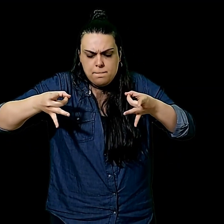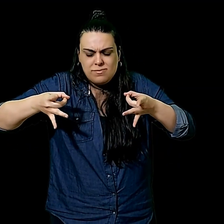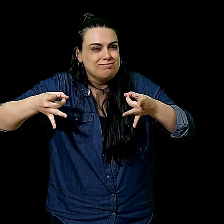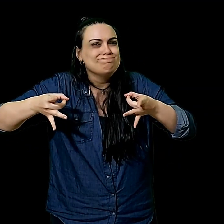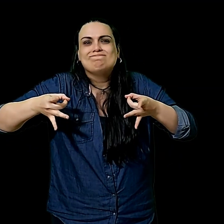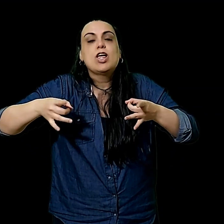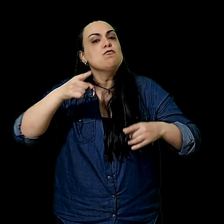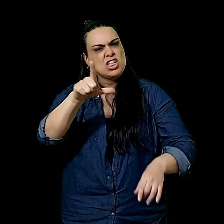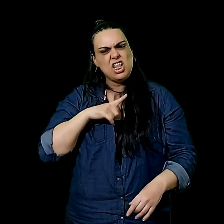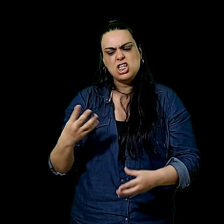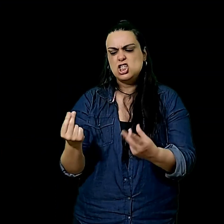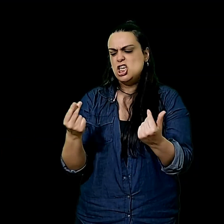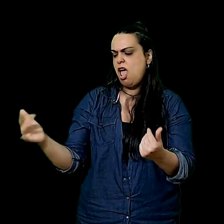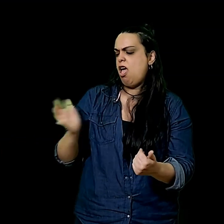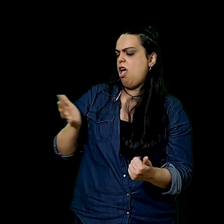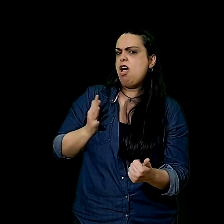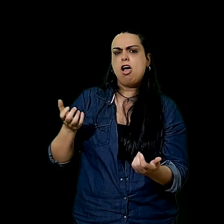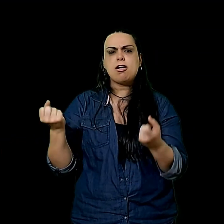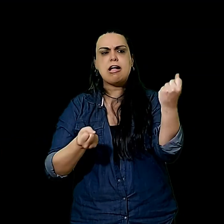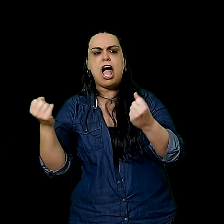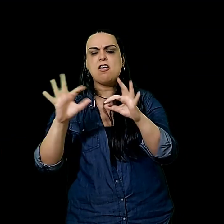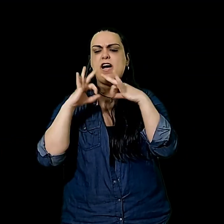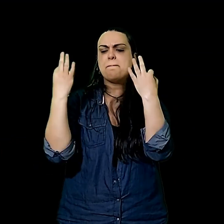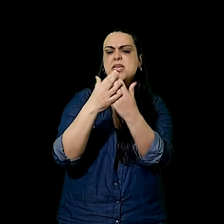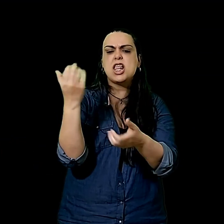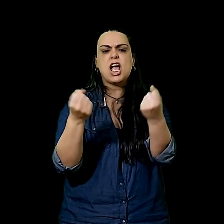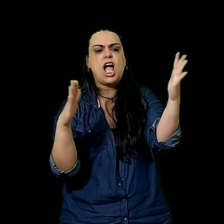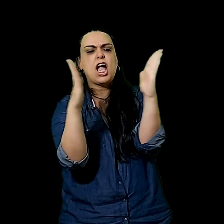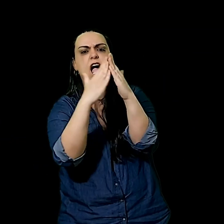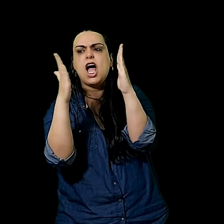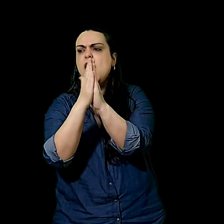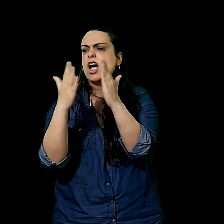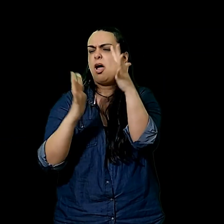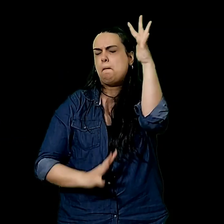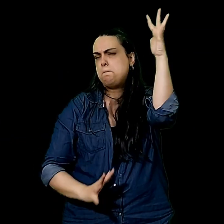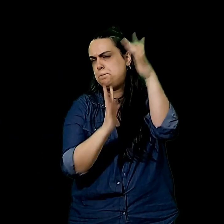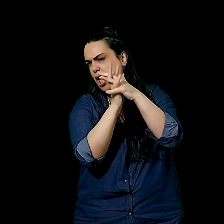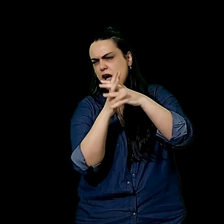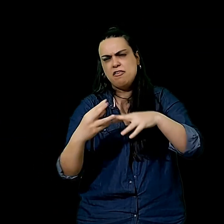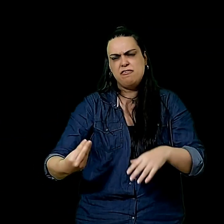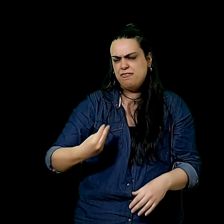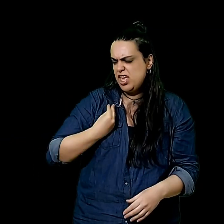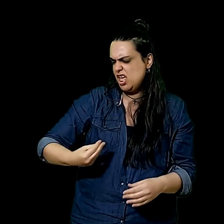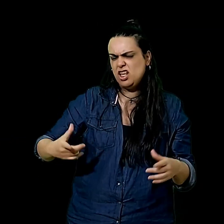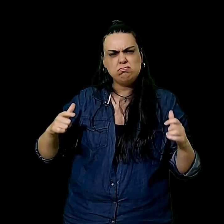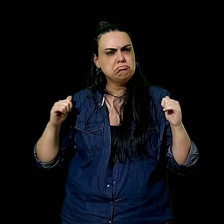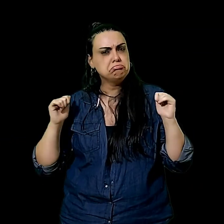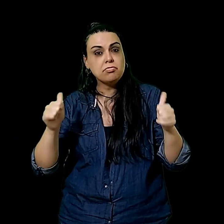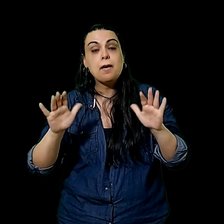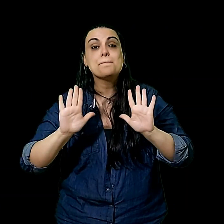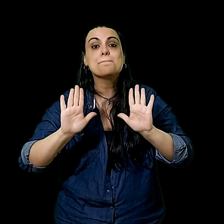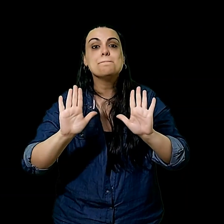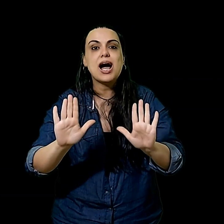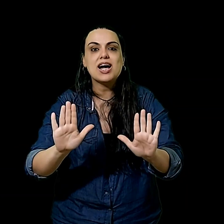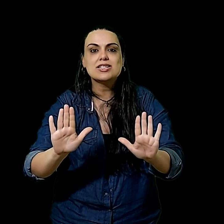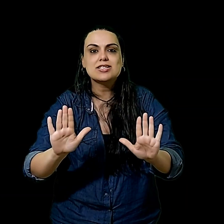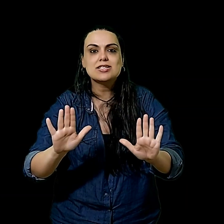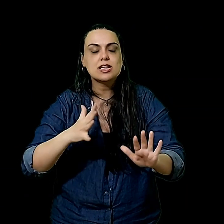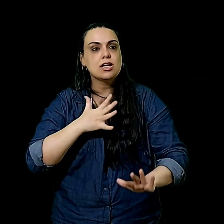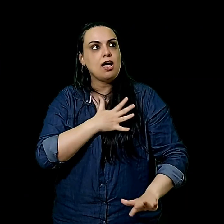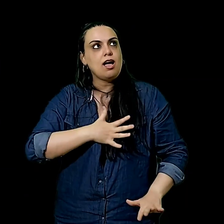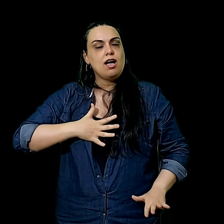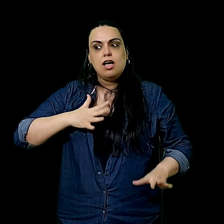Você pode ter dinheiro, carro, casa, família, a realização completa da sua vida. Ela só vem quando